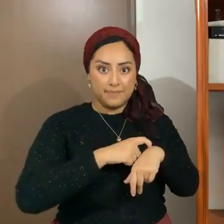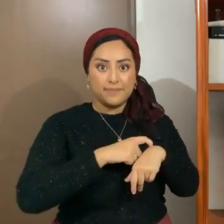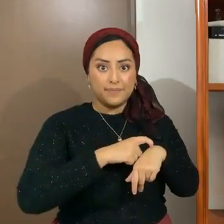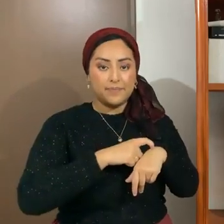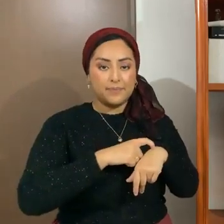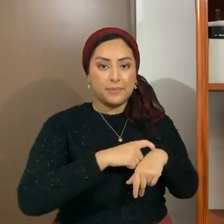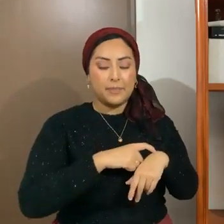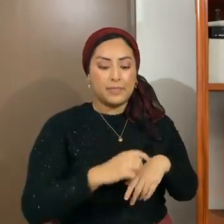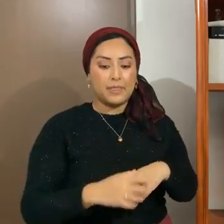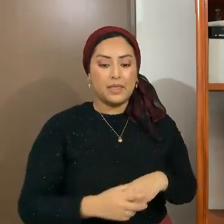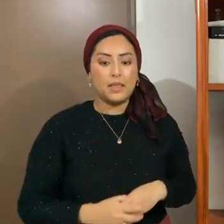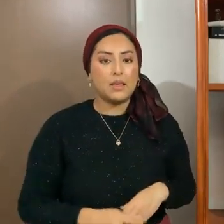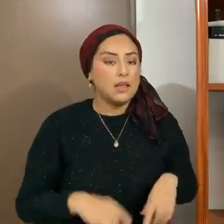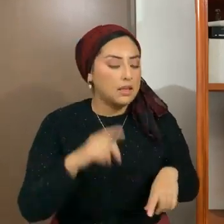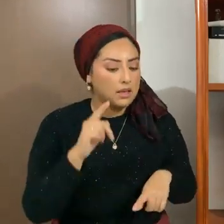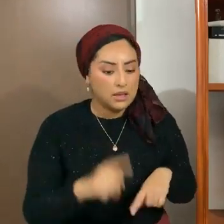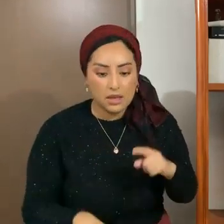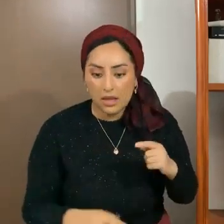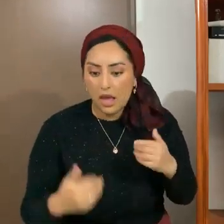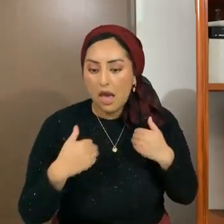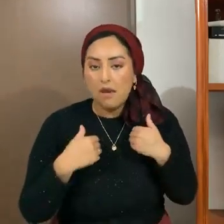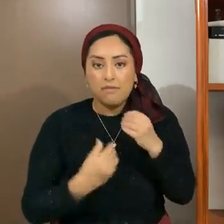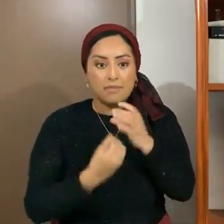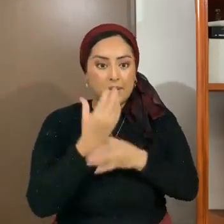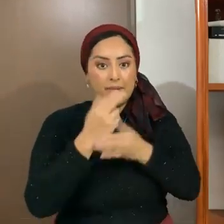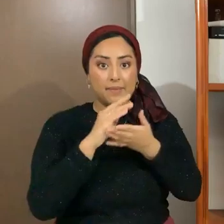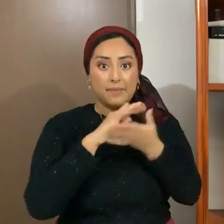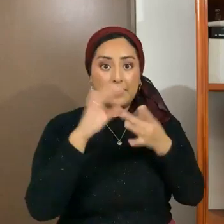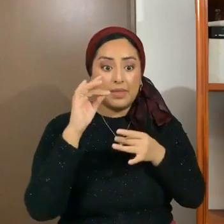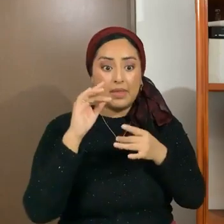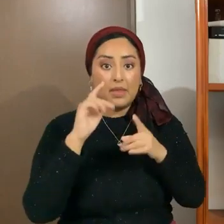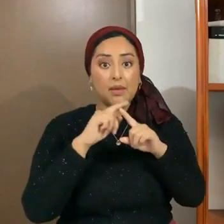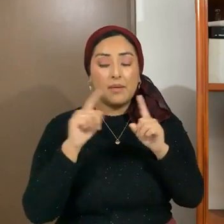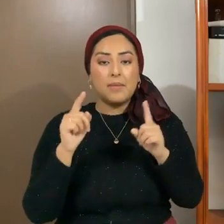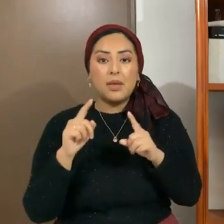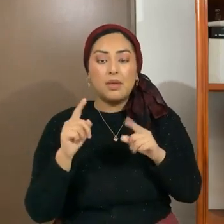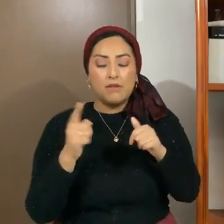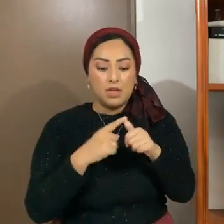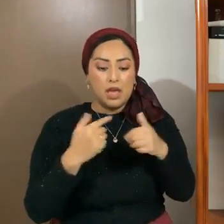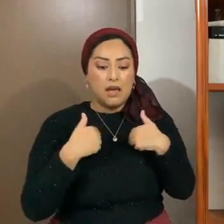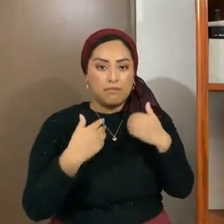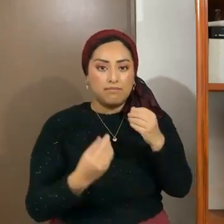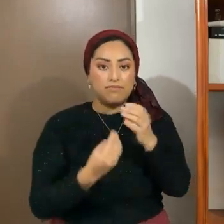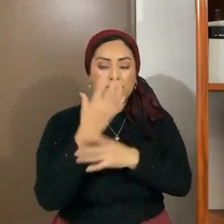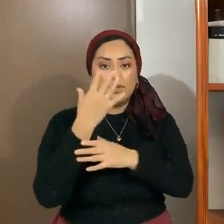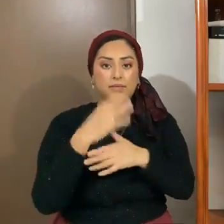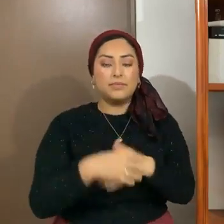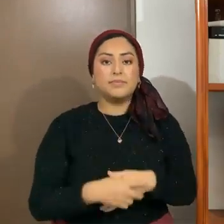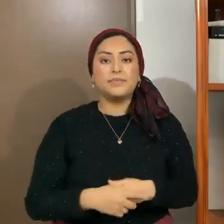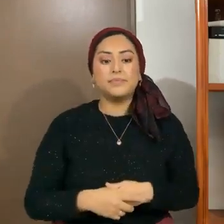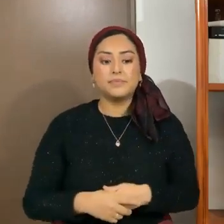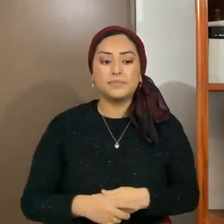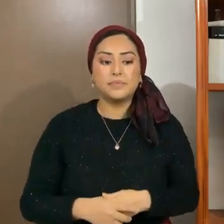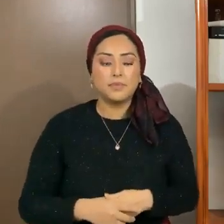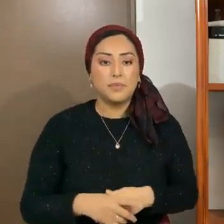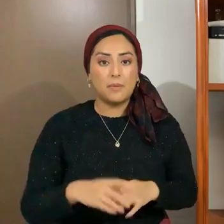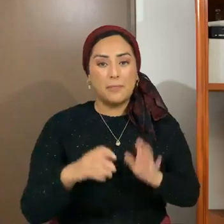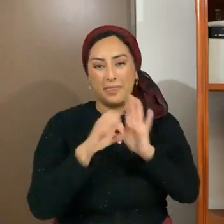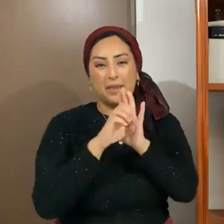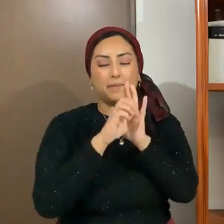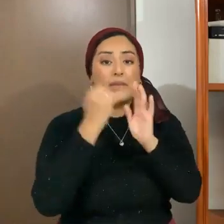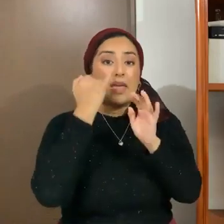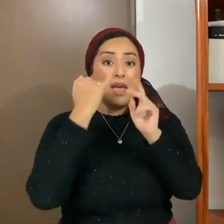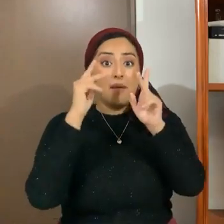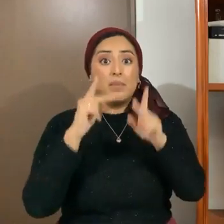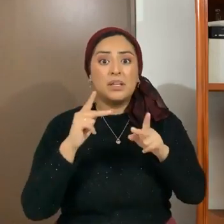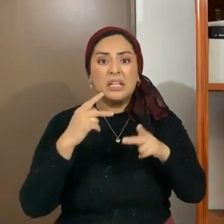se pueden tener los dones del Ruach HaKodesh sin los frutos del Ruach HaKodesh. Imagínense que un neurótico